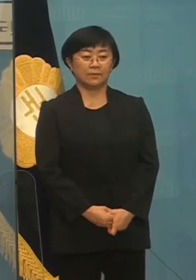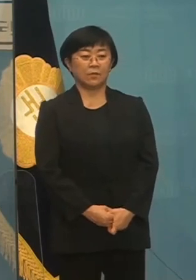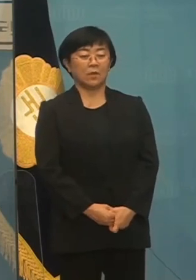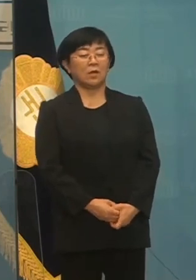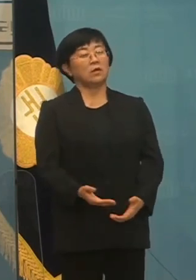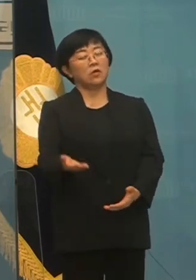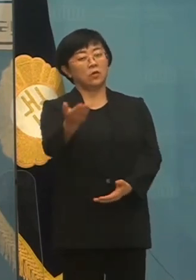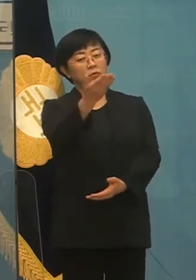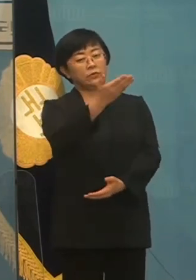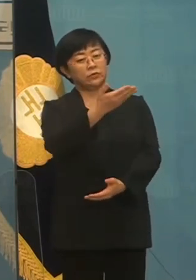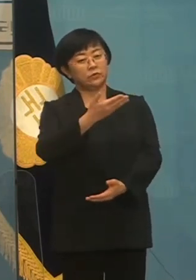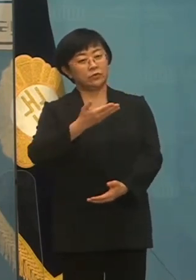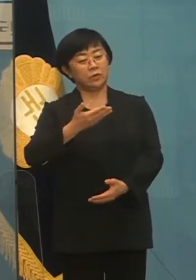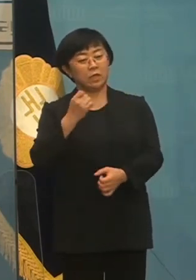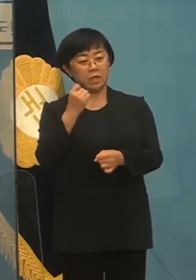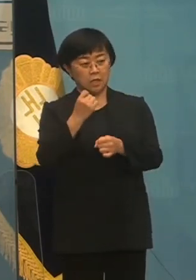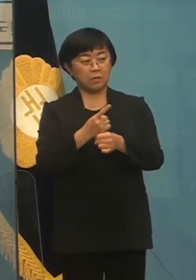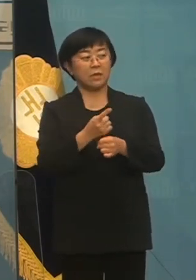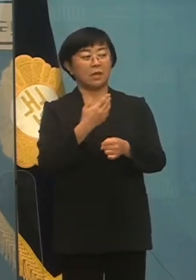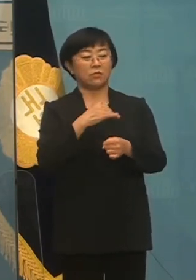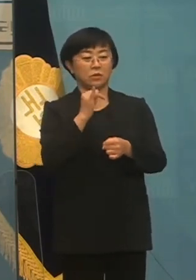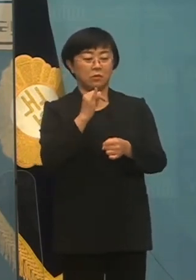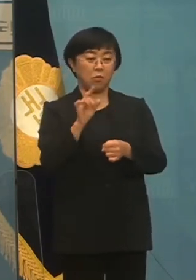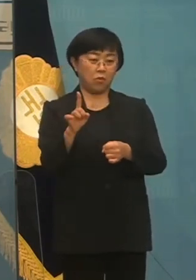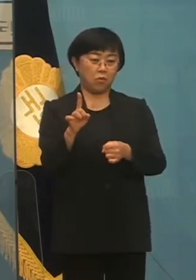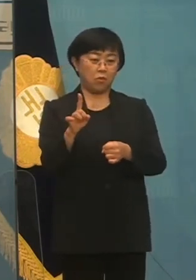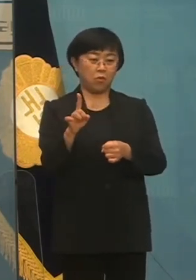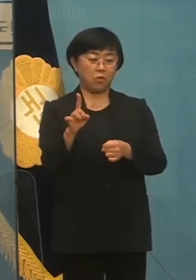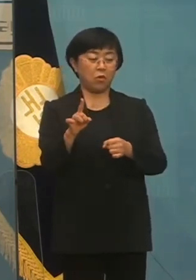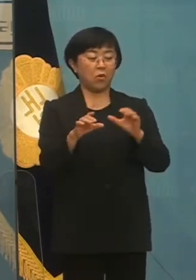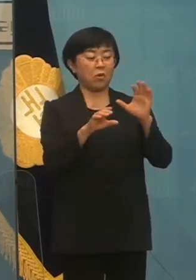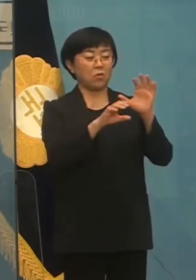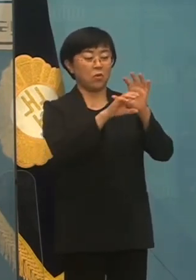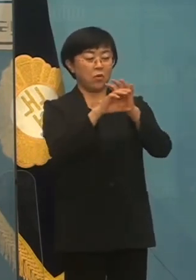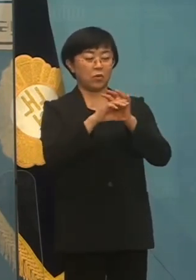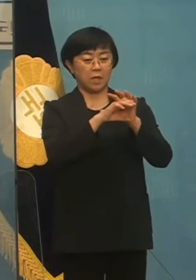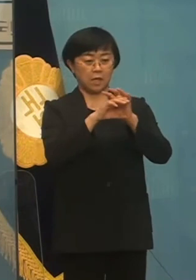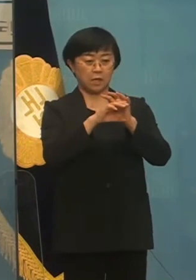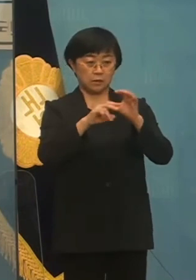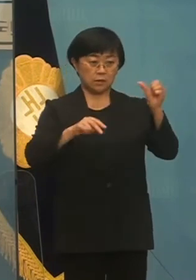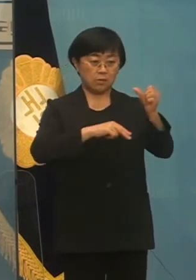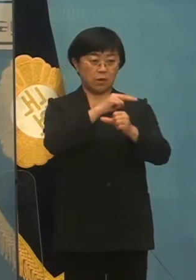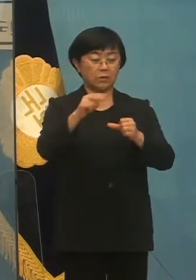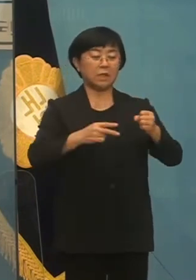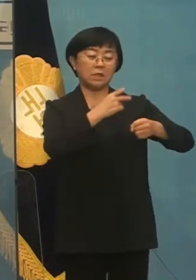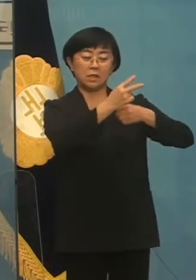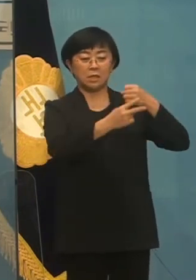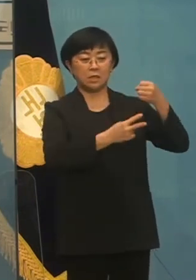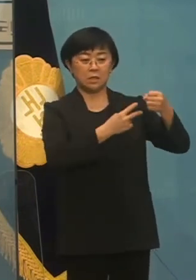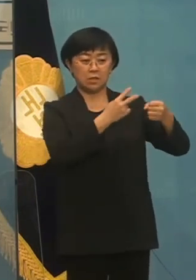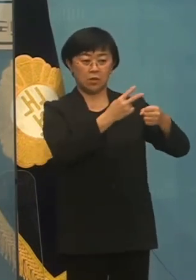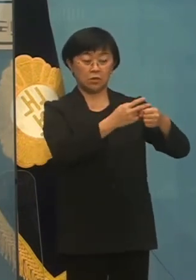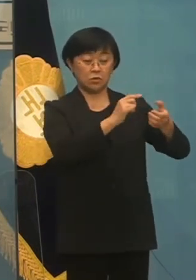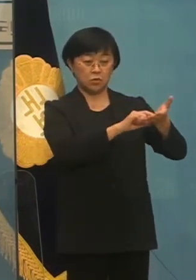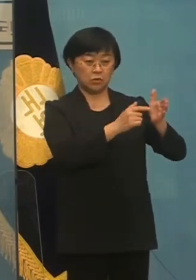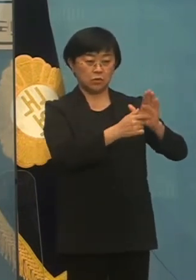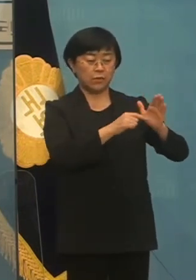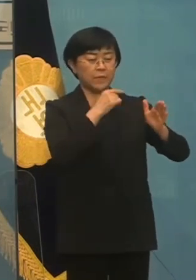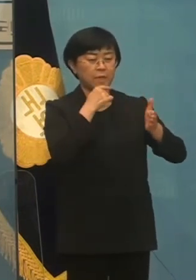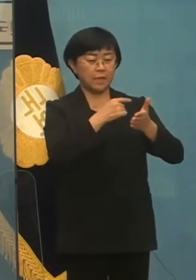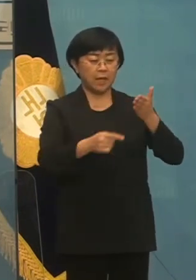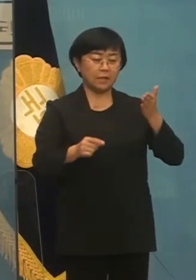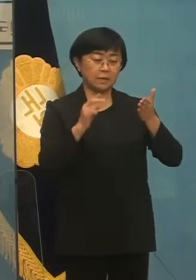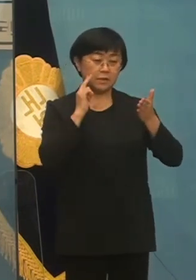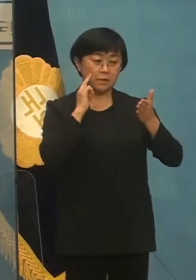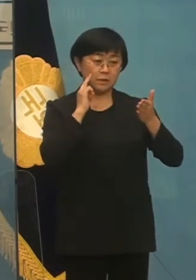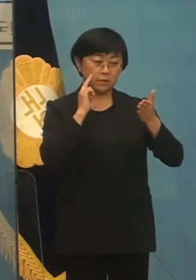언론 여러분들도 잘 아시겠지만 코로나로 인해서 지난 2년 동안 가장 피해를